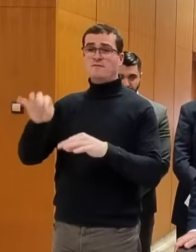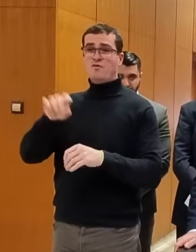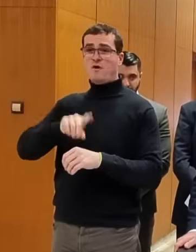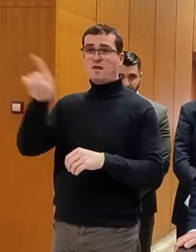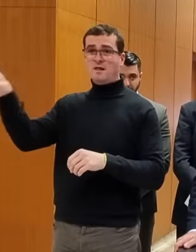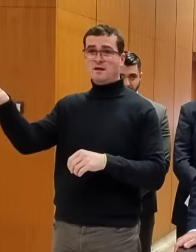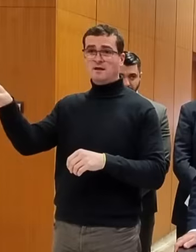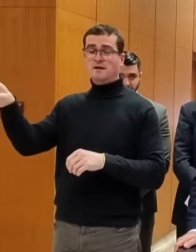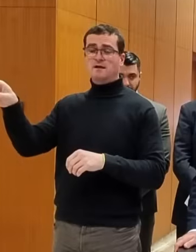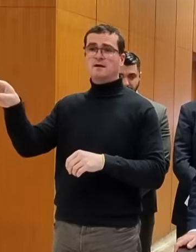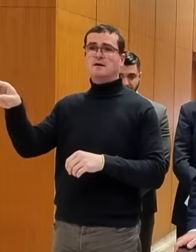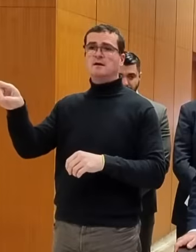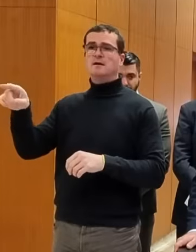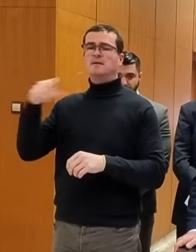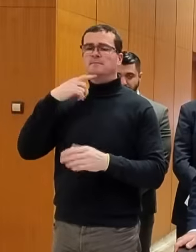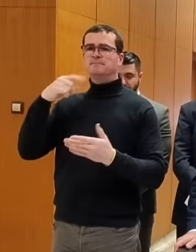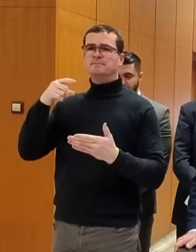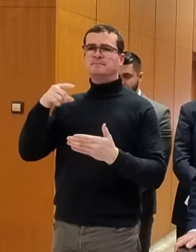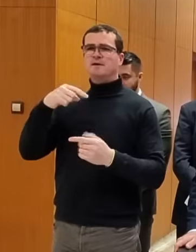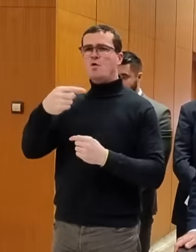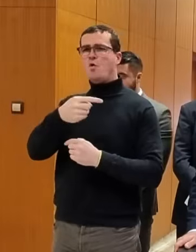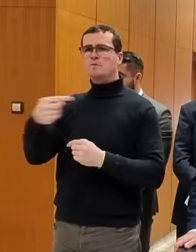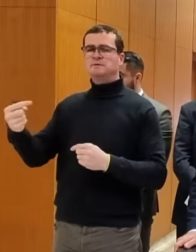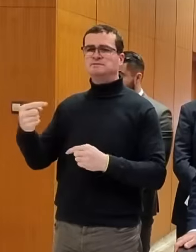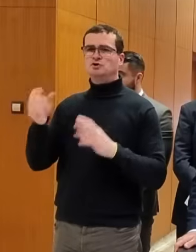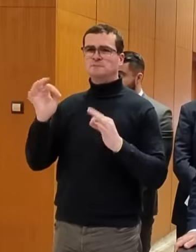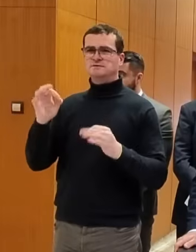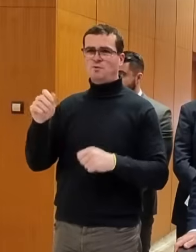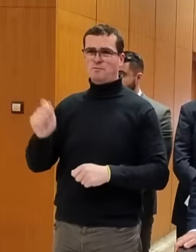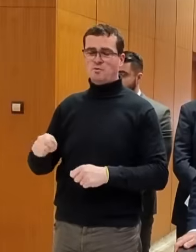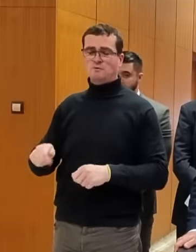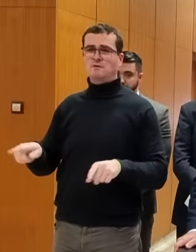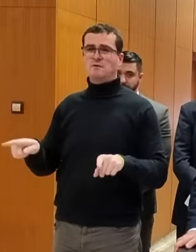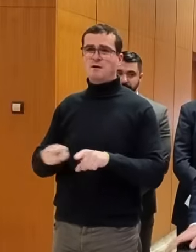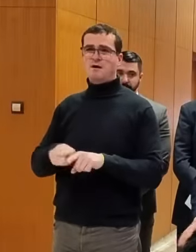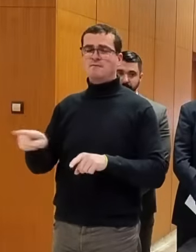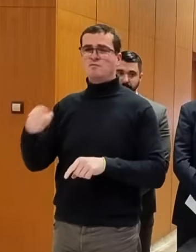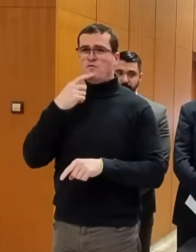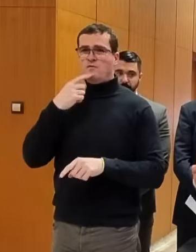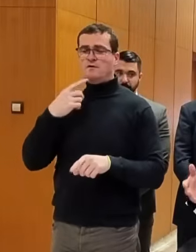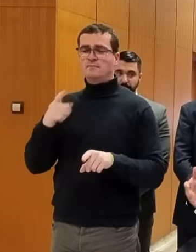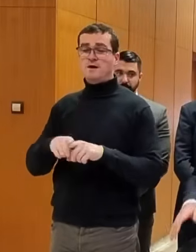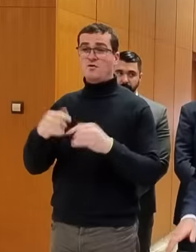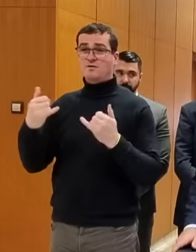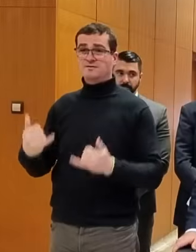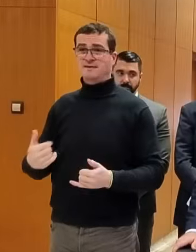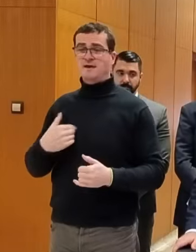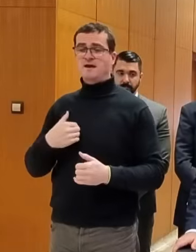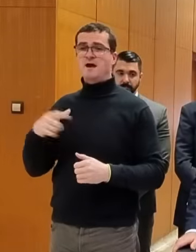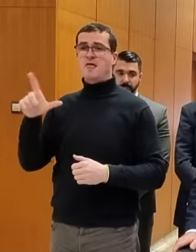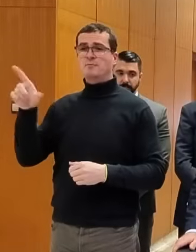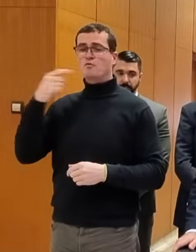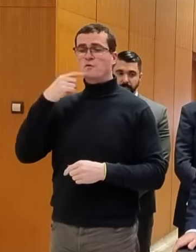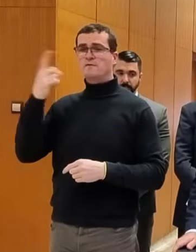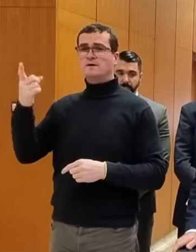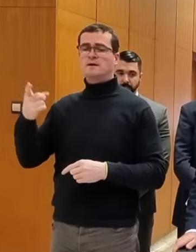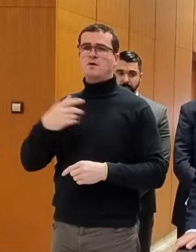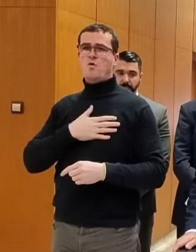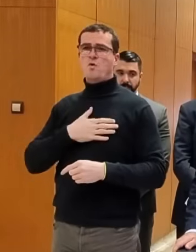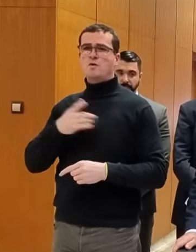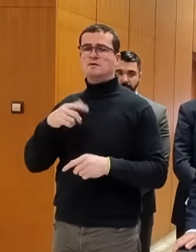zvolili, odpísali špeciálnu prokuratúru. Rovnako to tvrdím ako dnes, keď pán Lipšic hovorí, že je